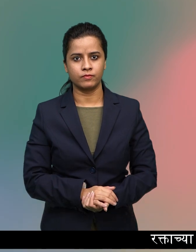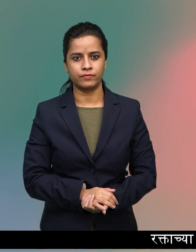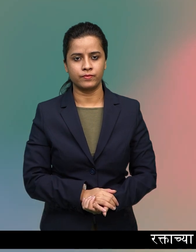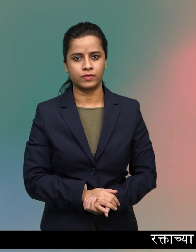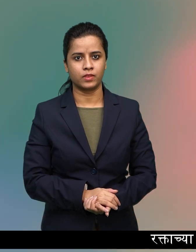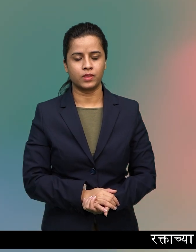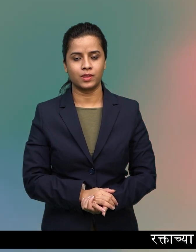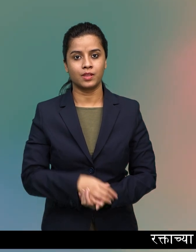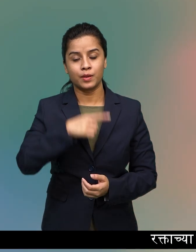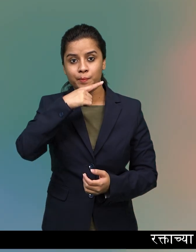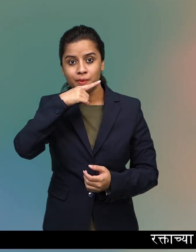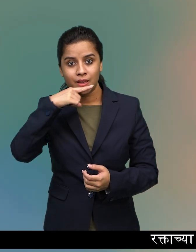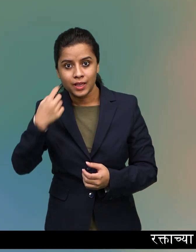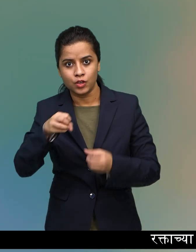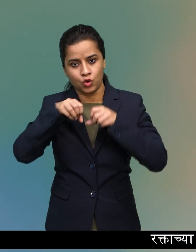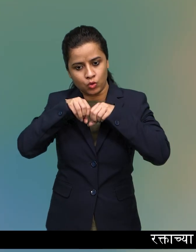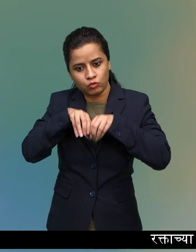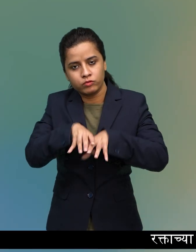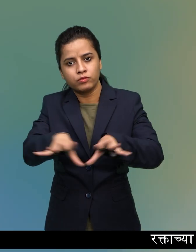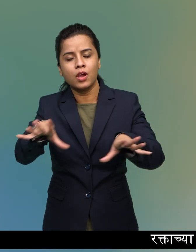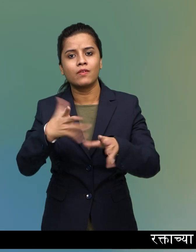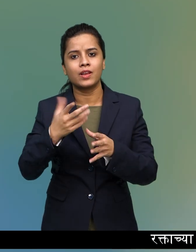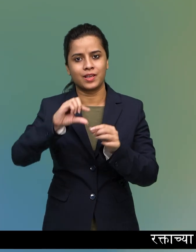रक्ताच्या वाहतुकीसाठी केशवाहिन्या